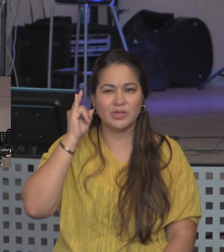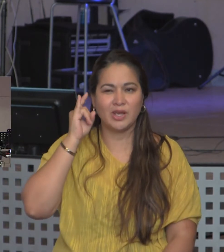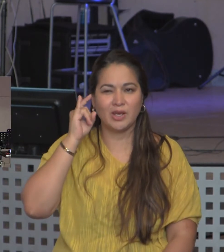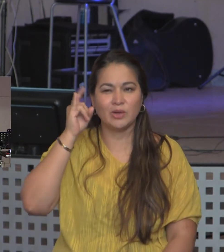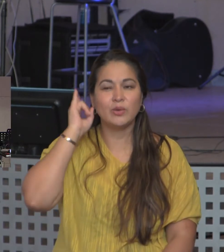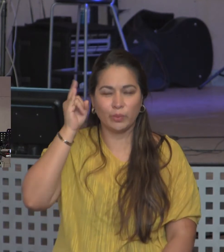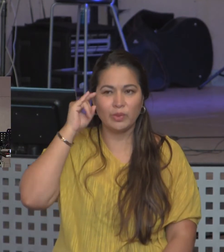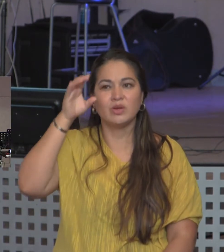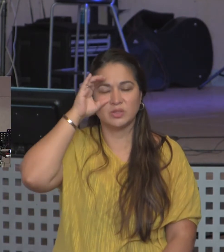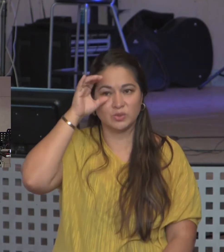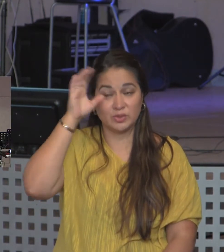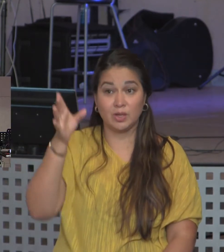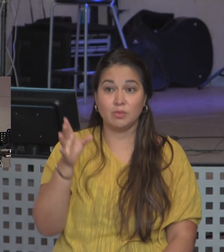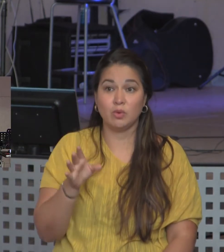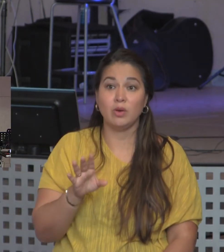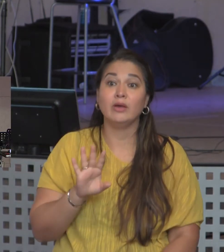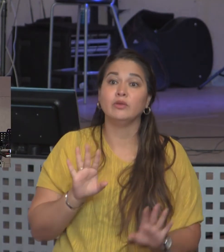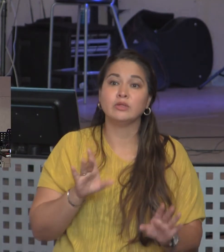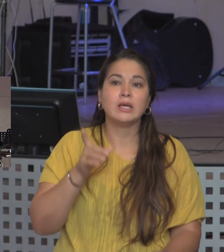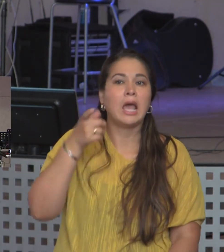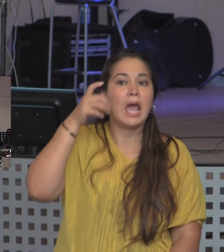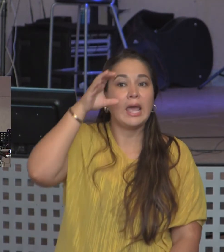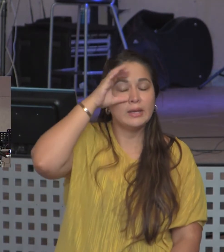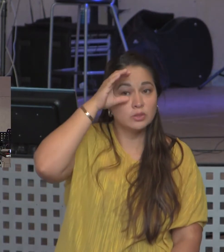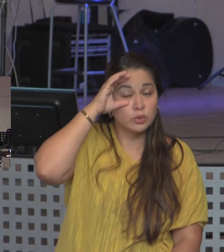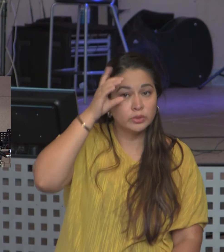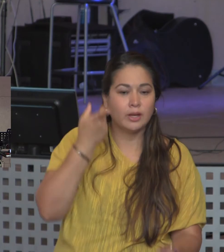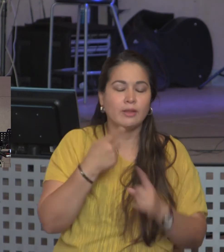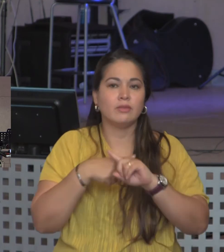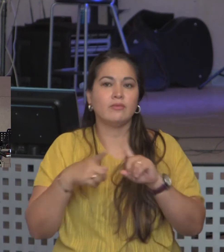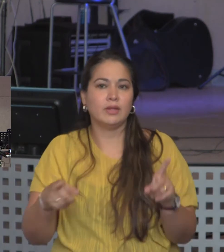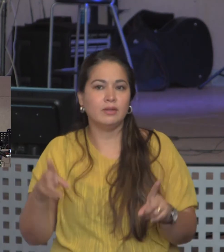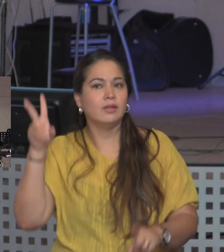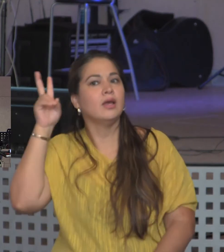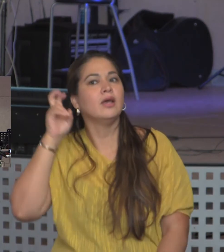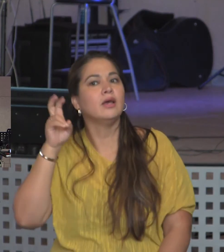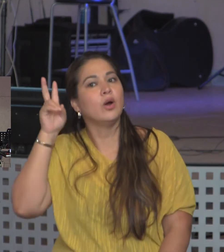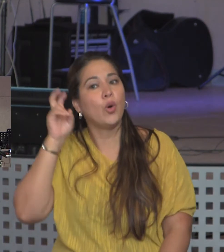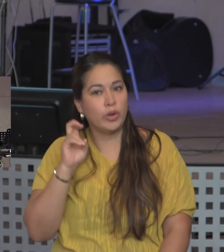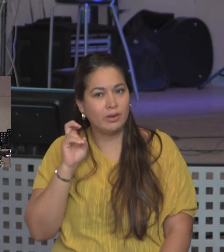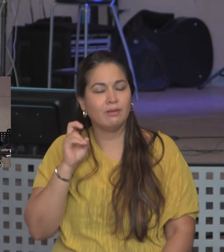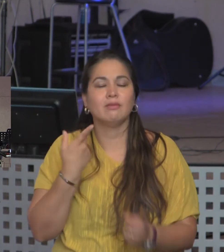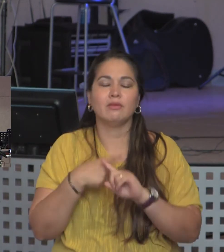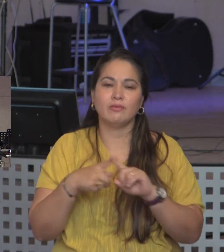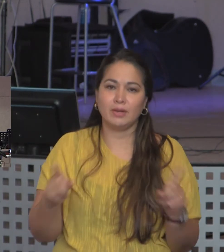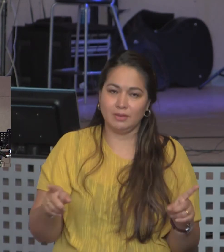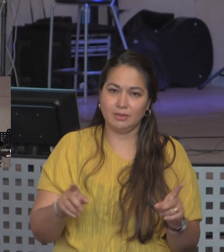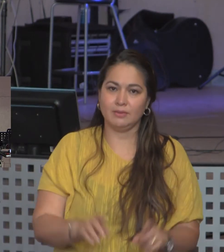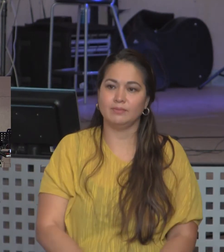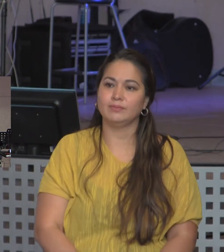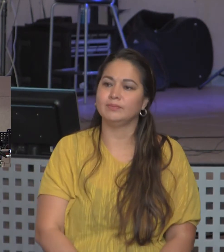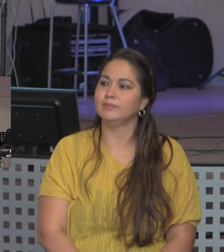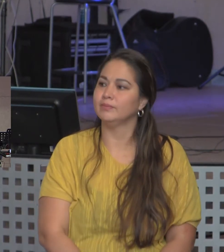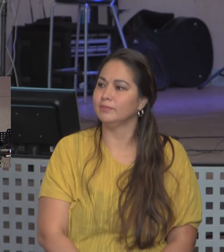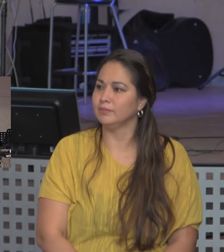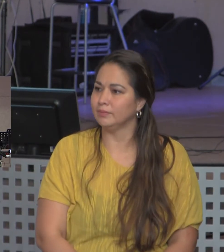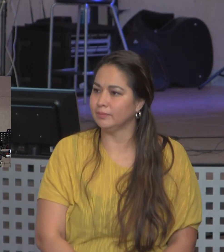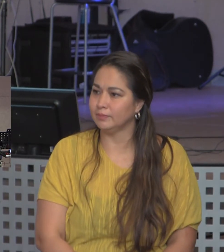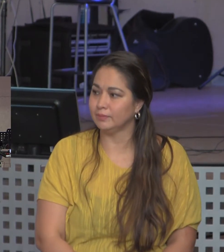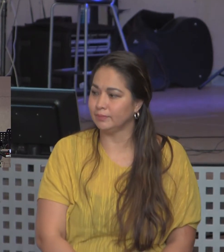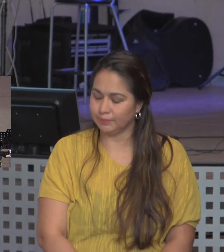diferencia entre oír y escuchar, pero escuchamos a personas.